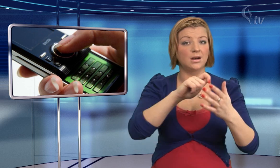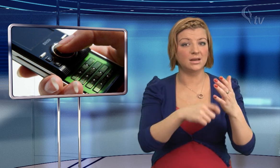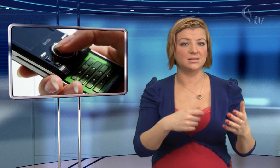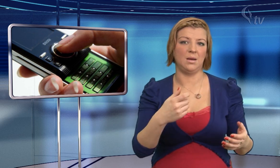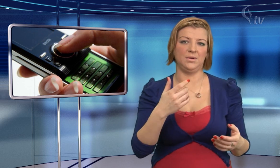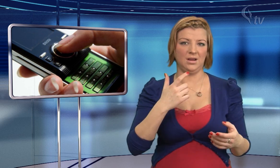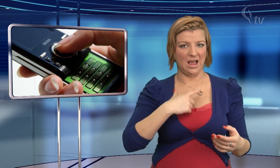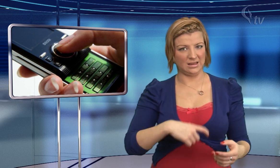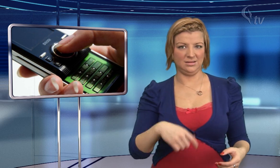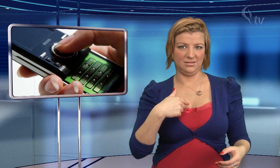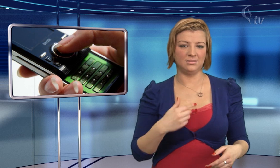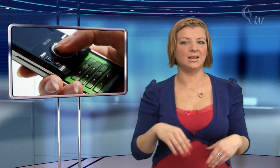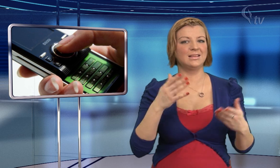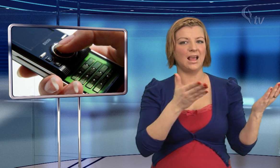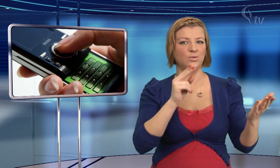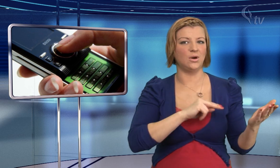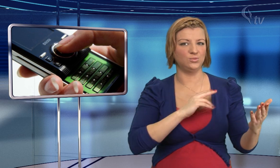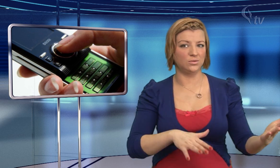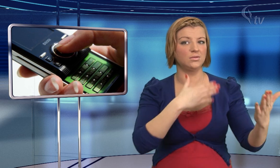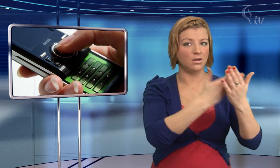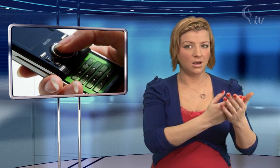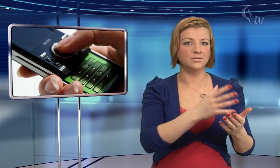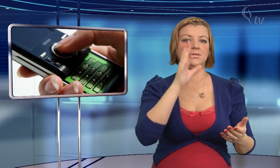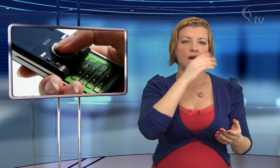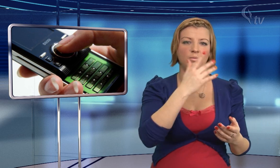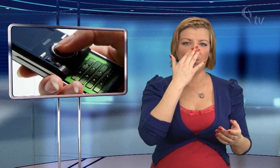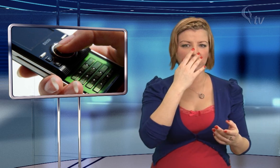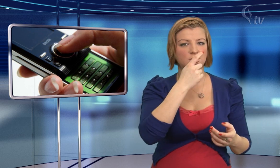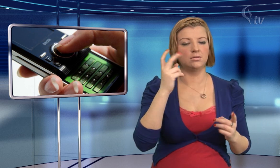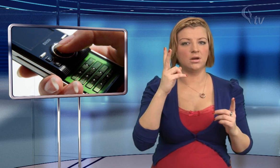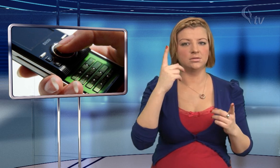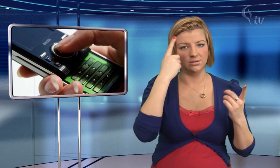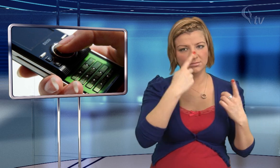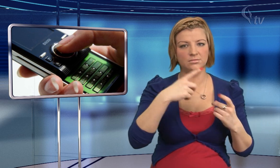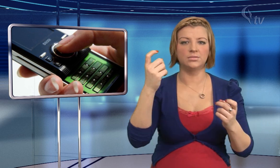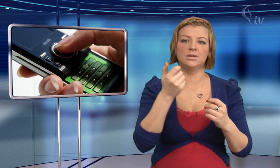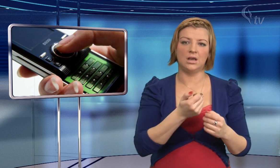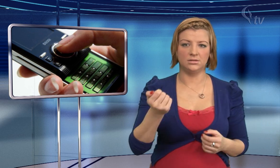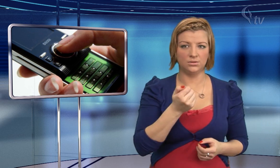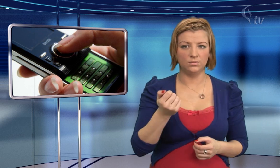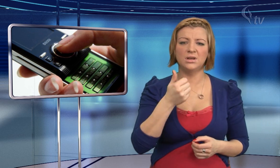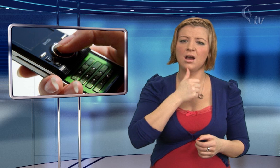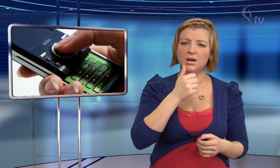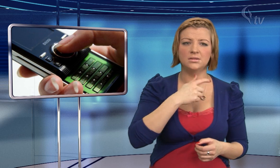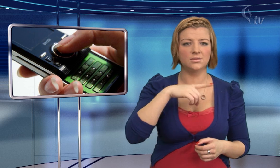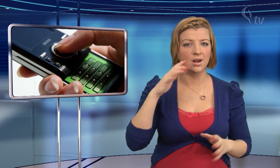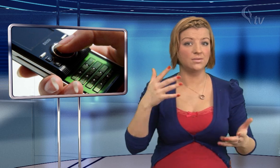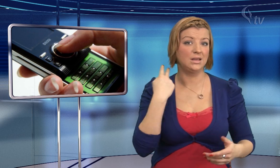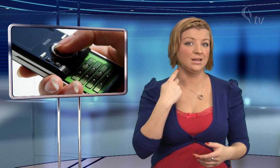hakkab toimima nii, et inimene registreerib ennast teenuse kasutajaks ning seejärel saab ta numbrile 112 saata tekstisõnumi eesti